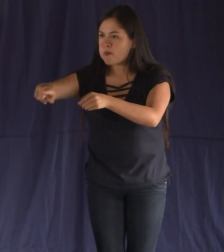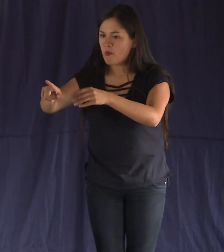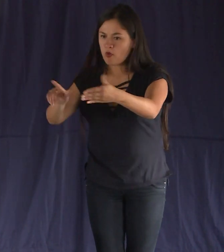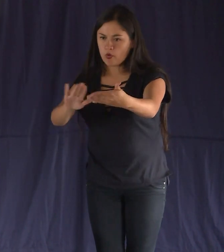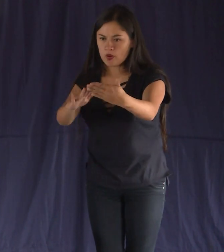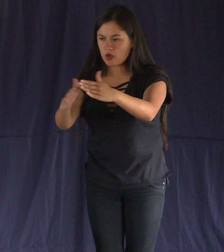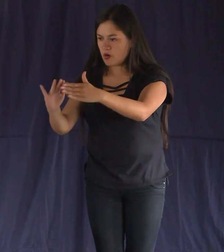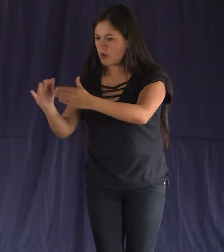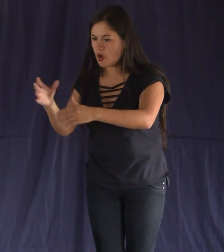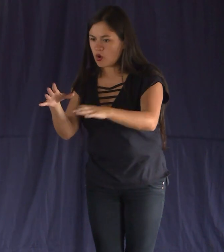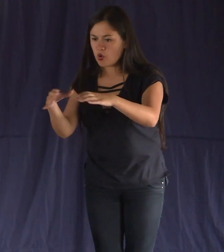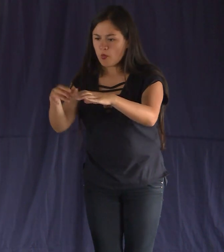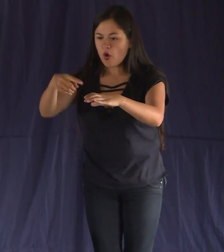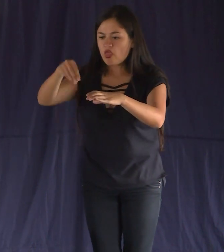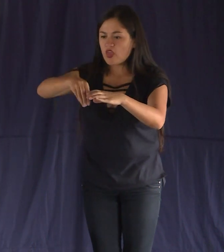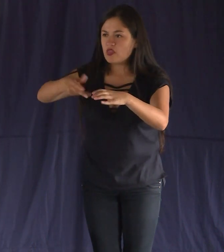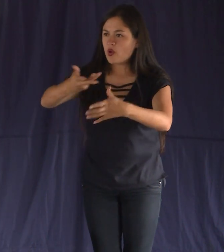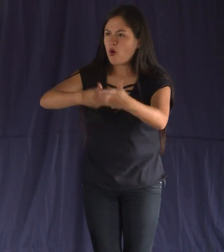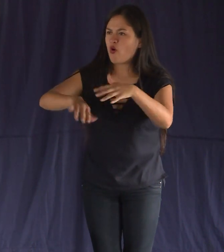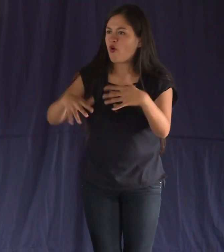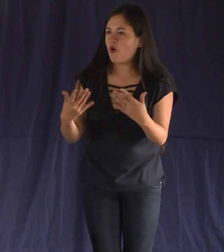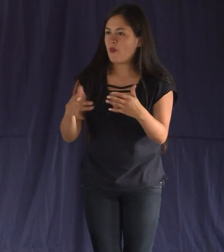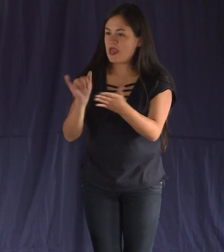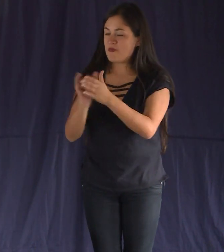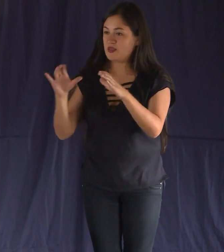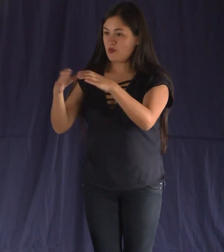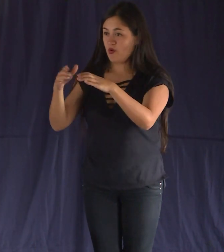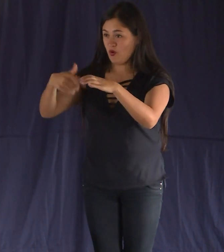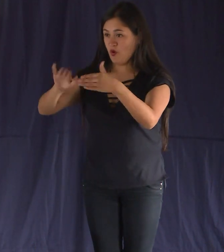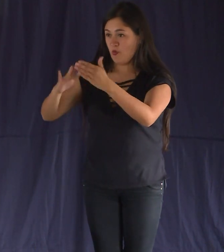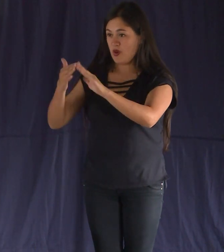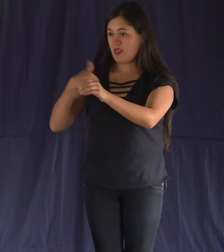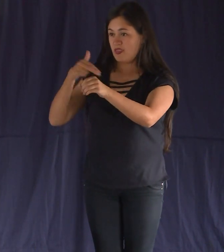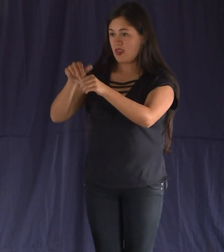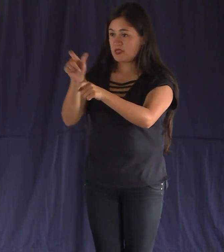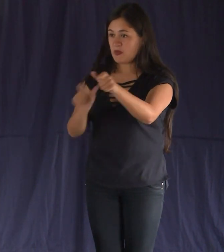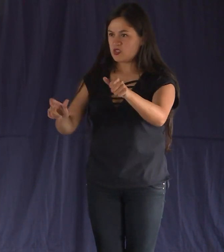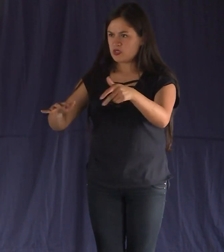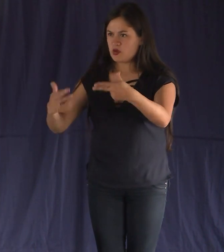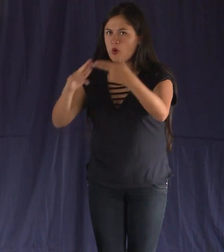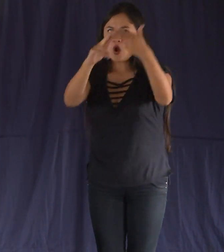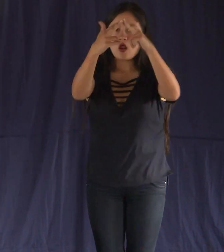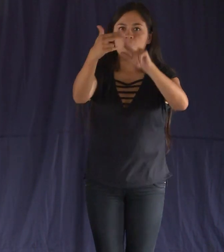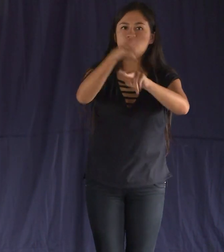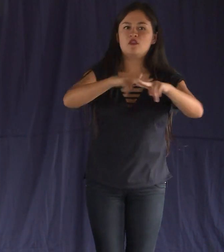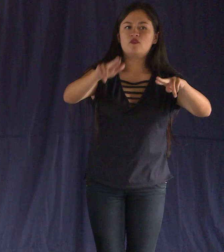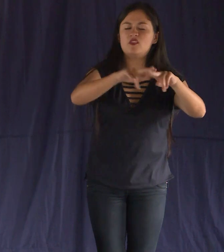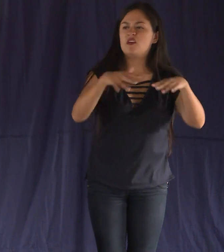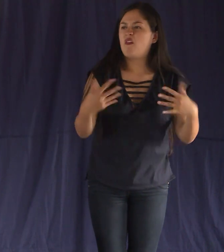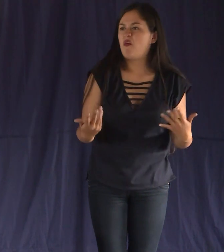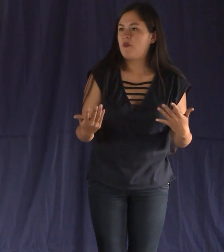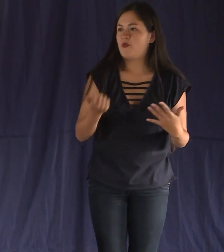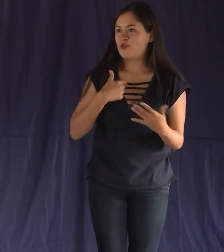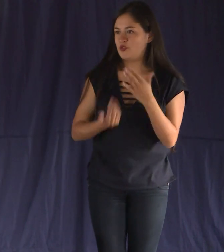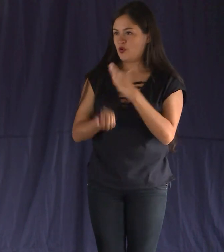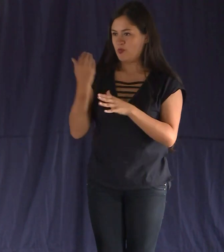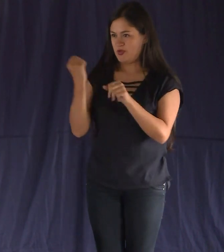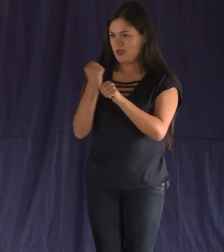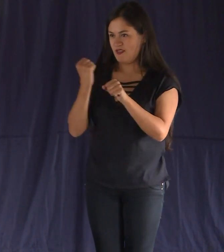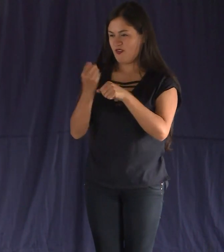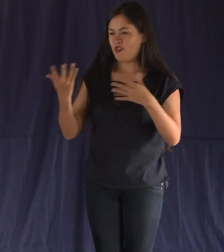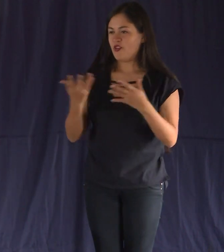sí y cómo se relacionan con la naturaleza. Entonces empiezo a desarrollar un trabajo en un